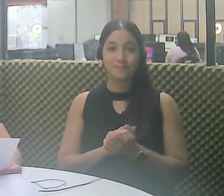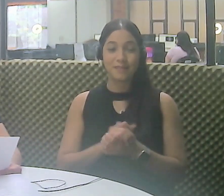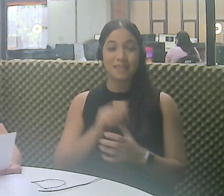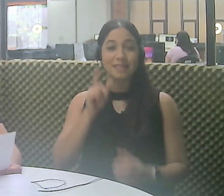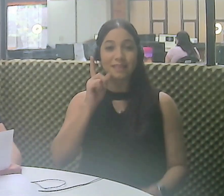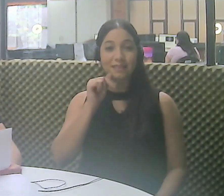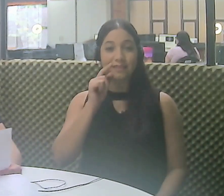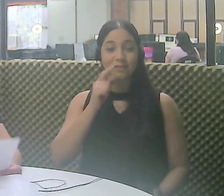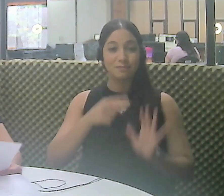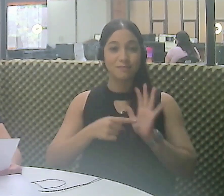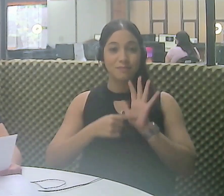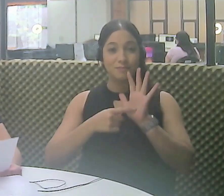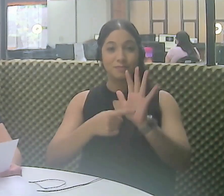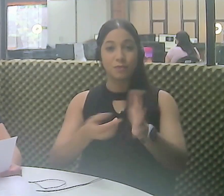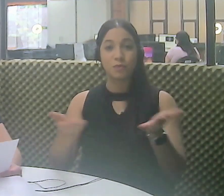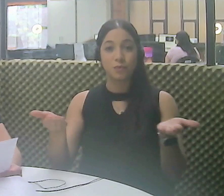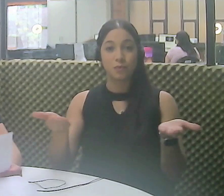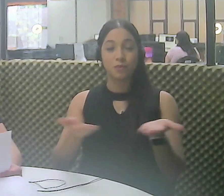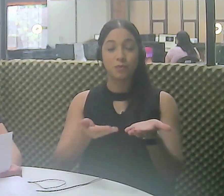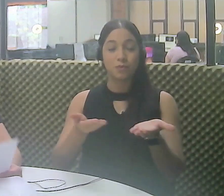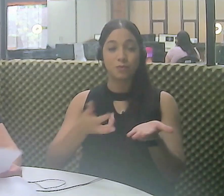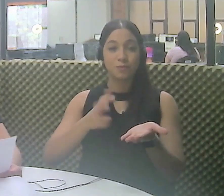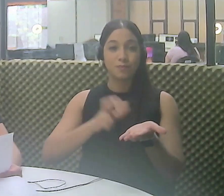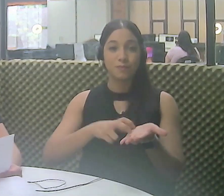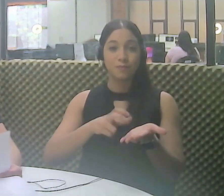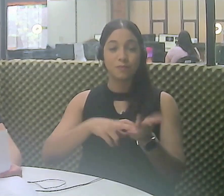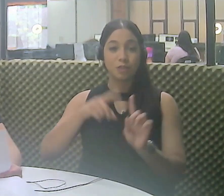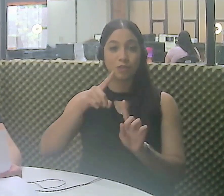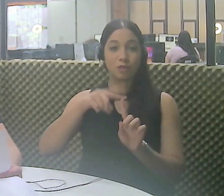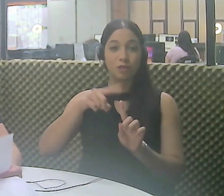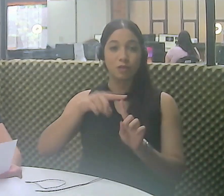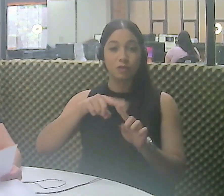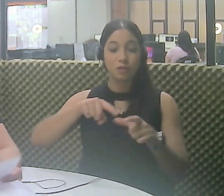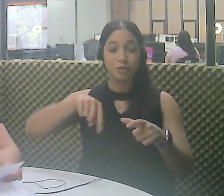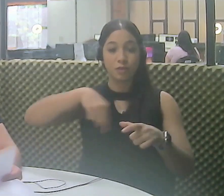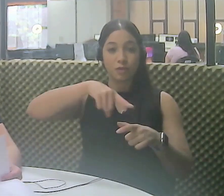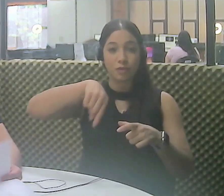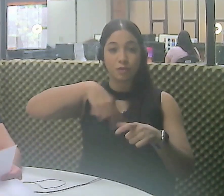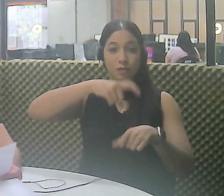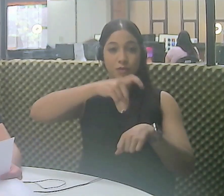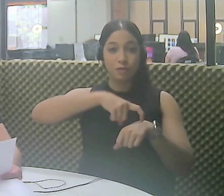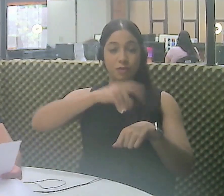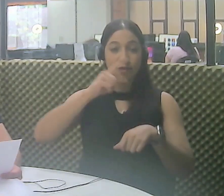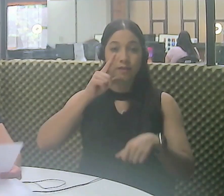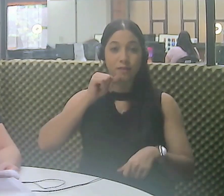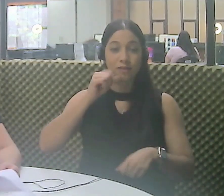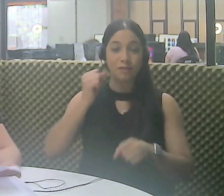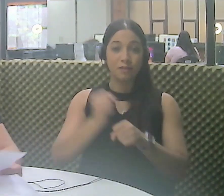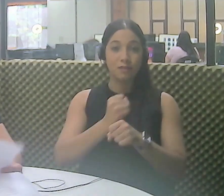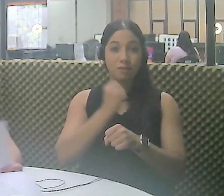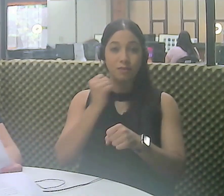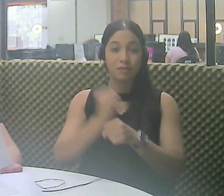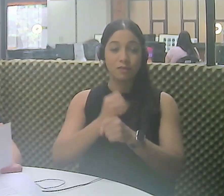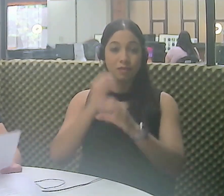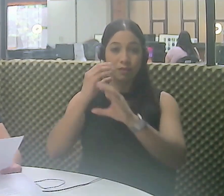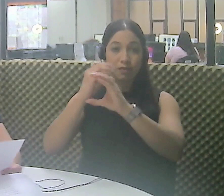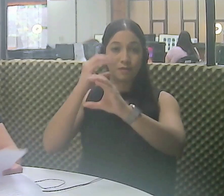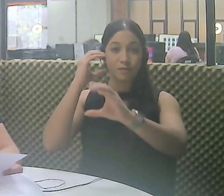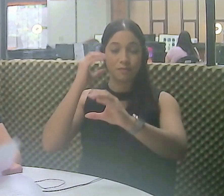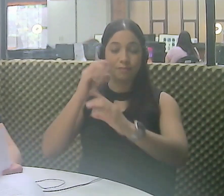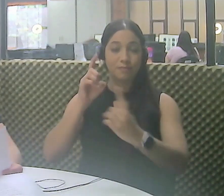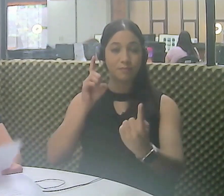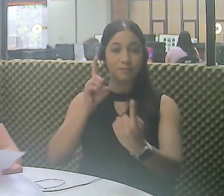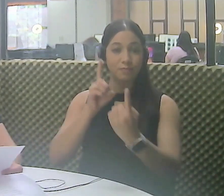Demae apresentou hoje pela manhã modelos de hidrômetro e serviço de telemetria ao setor da construção civil. O